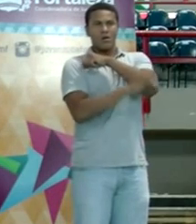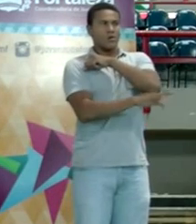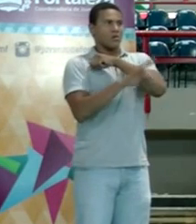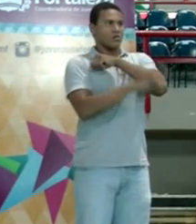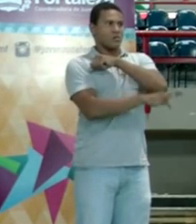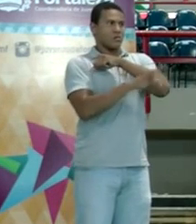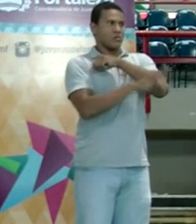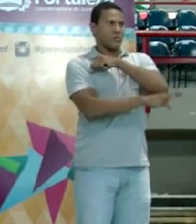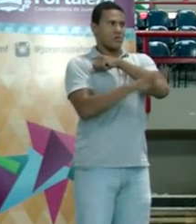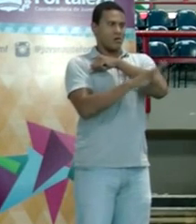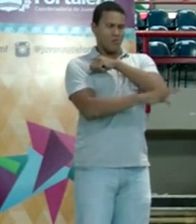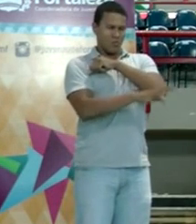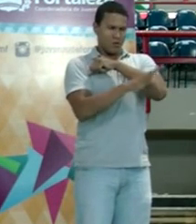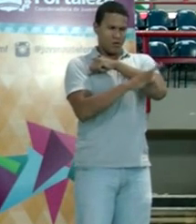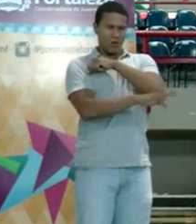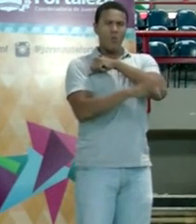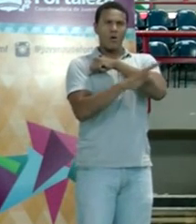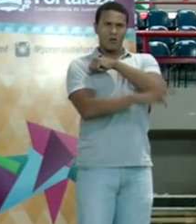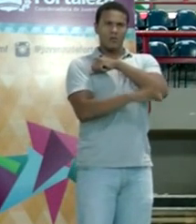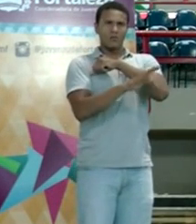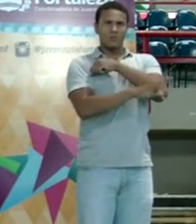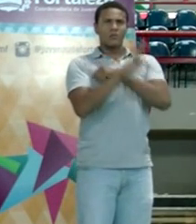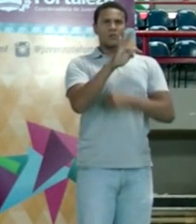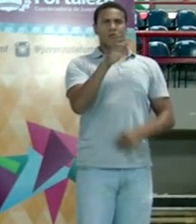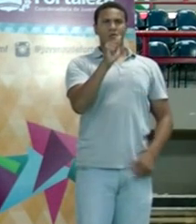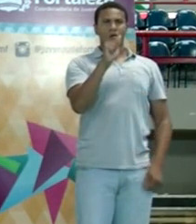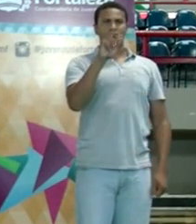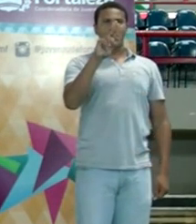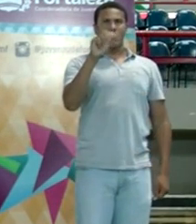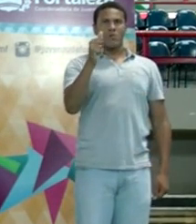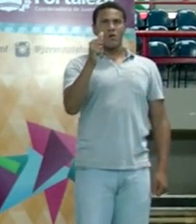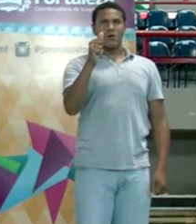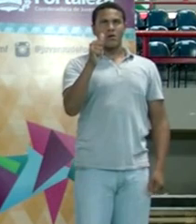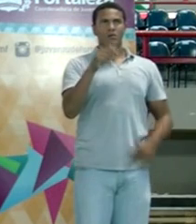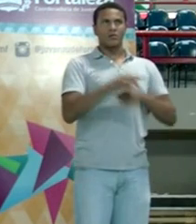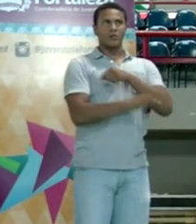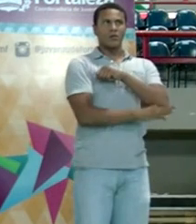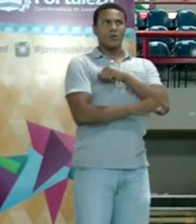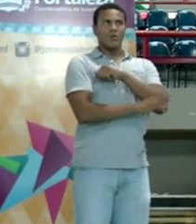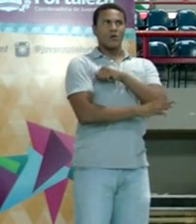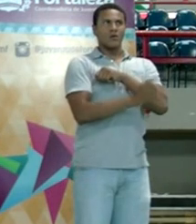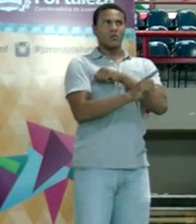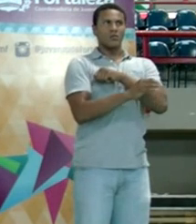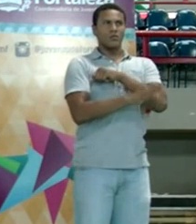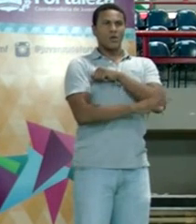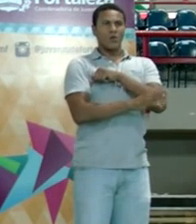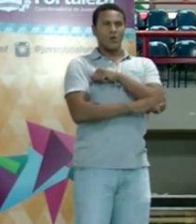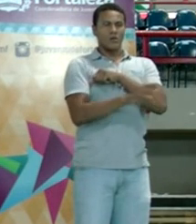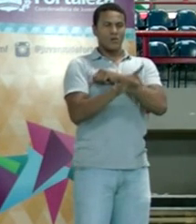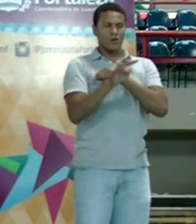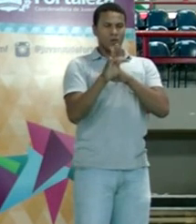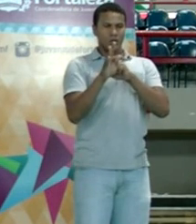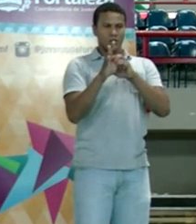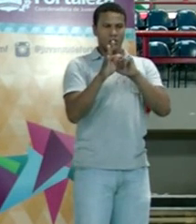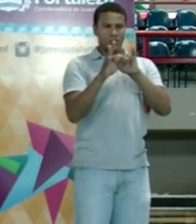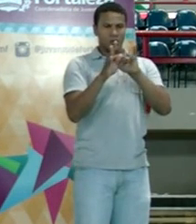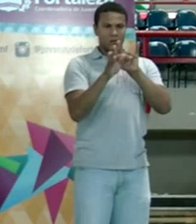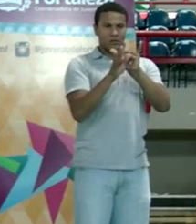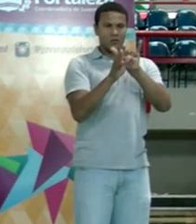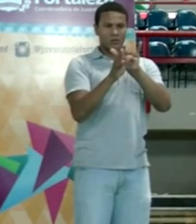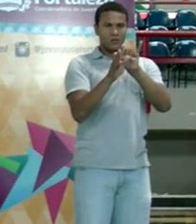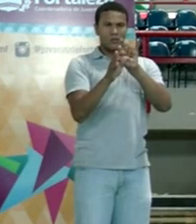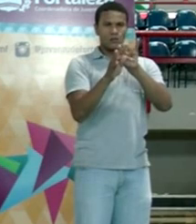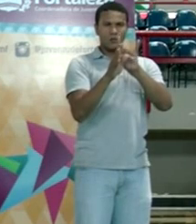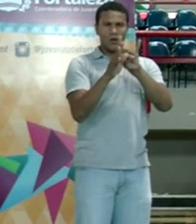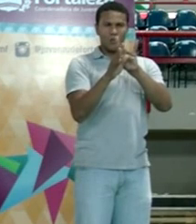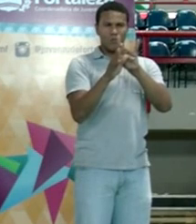porque nós temos nada menos que mais de 330 dias de sol para valer por ano, né? Eu não estou nem